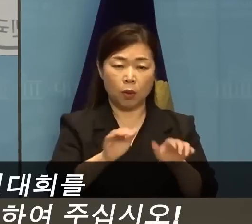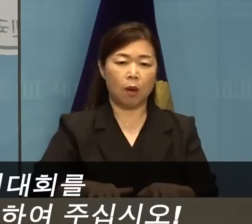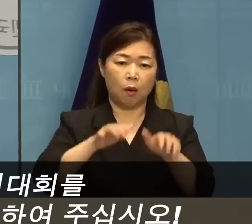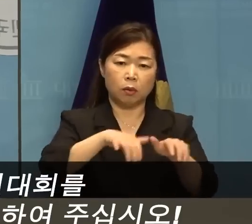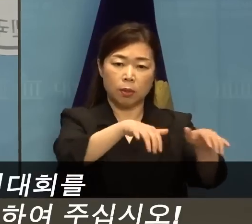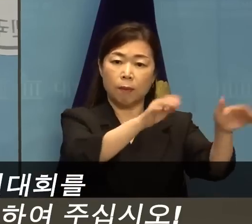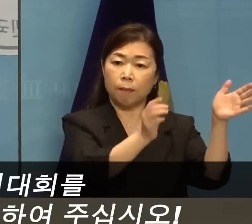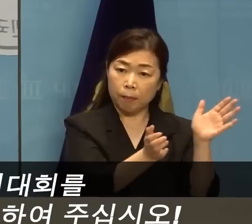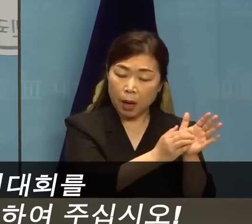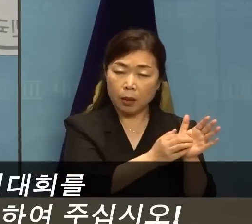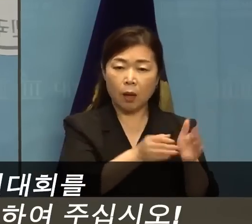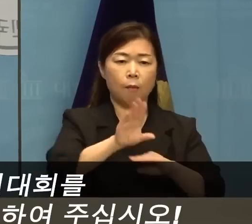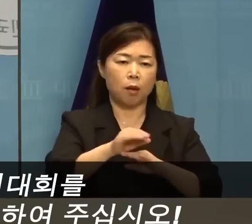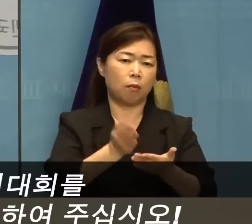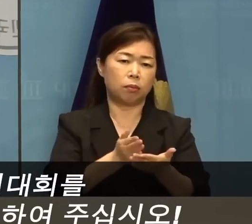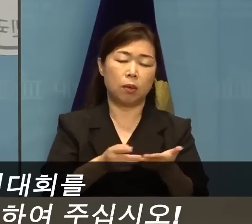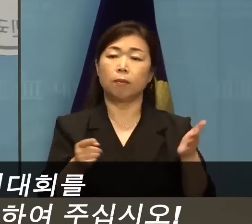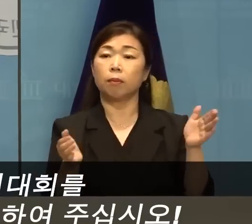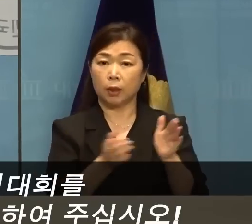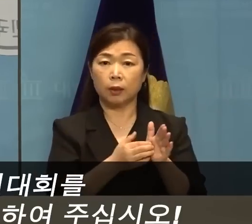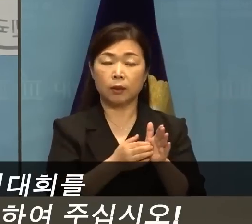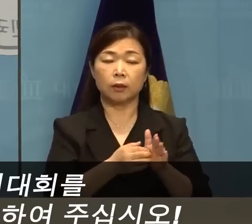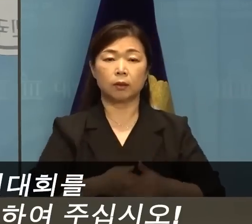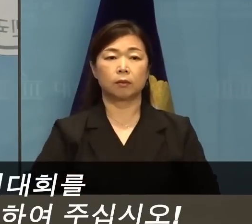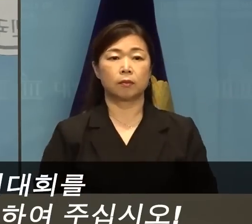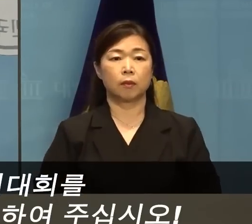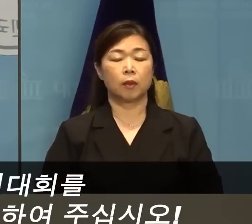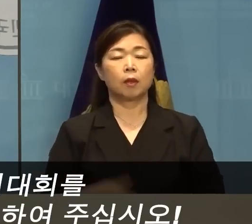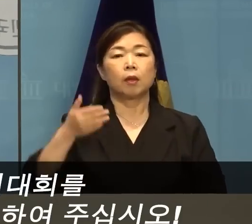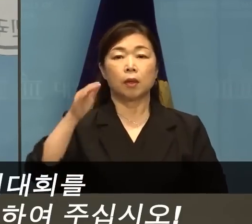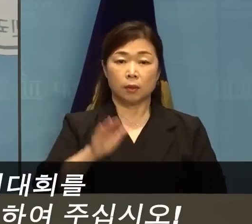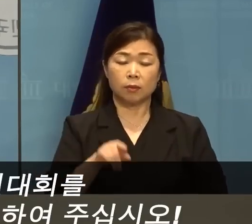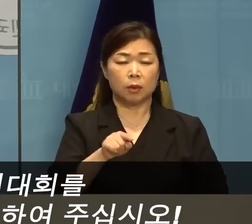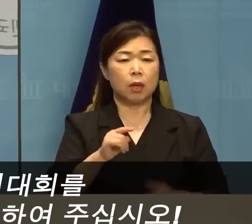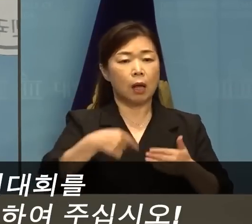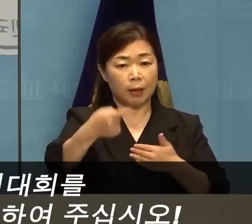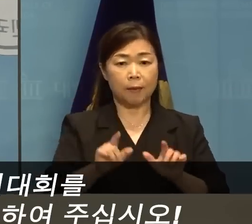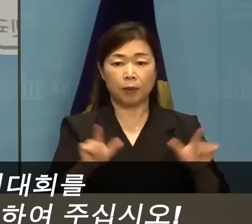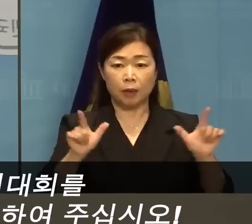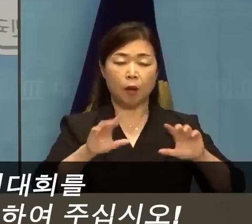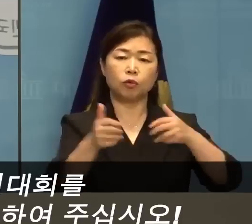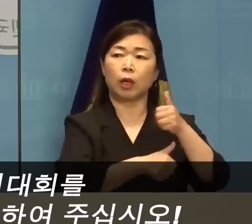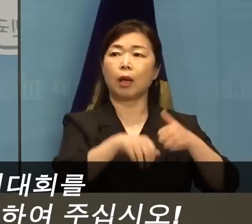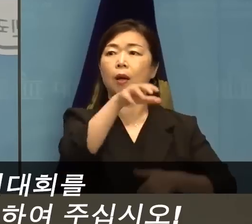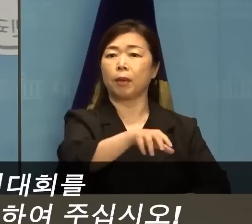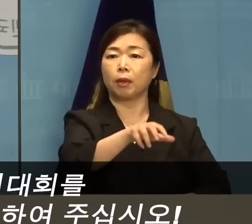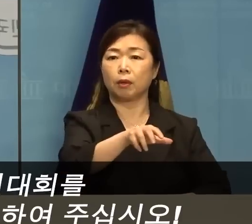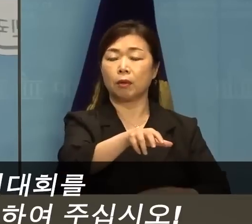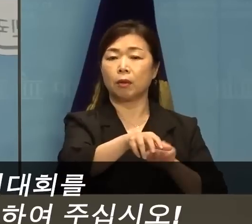거리행진을 했다고 주요 방송들이 나가고 주요 언론이 보도했습니다. 그런데 그 다음날 이 국회